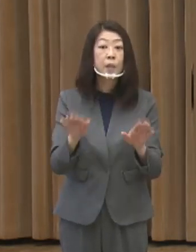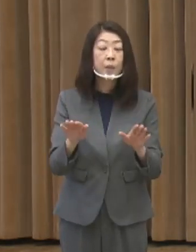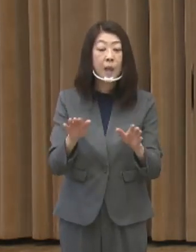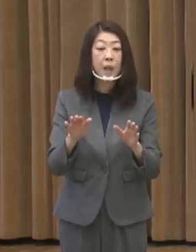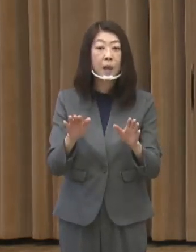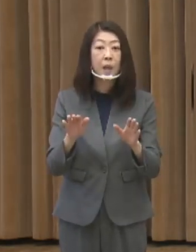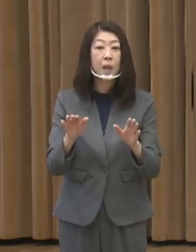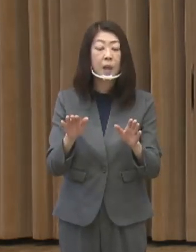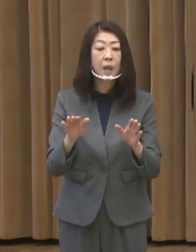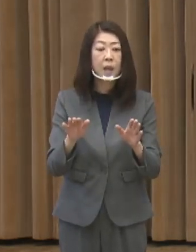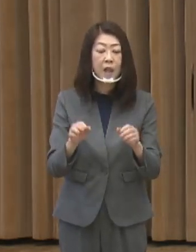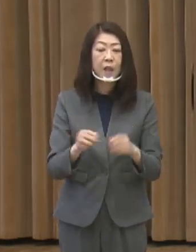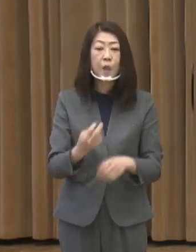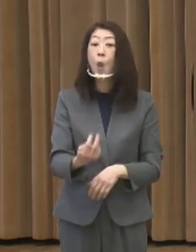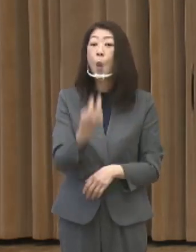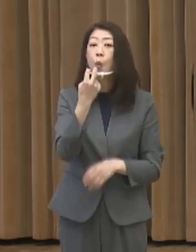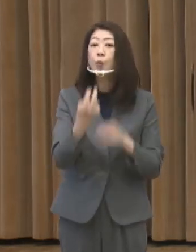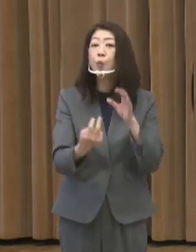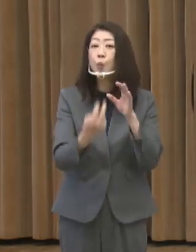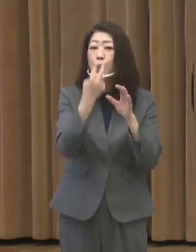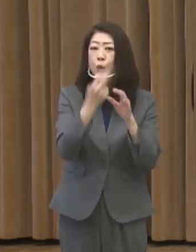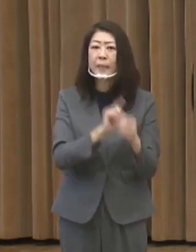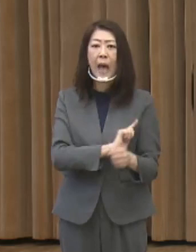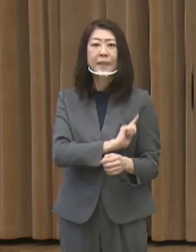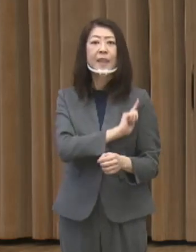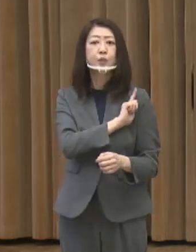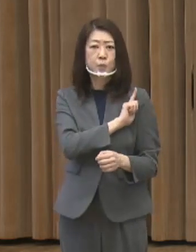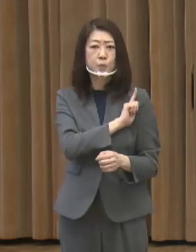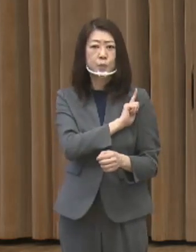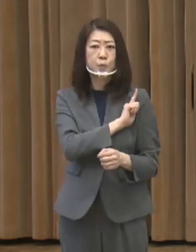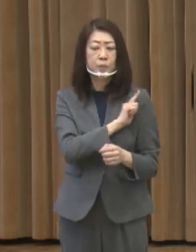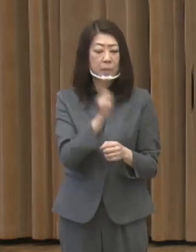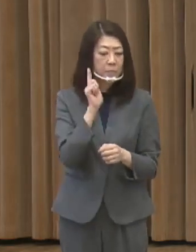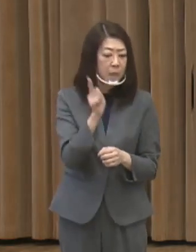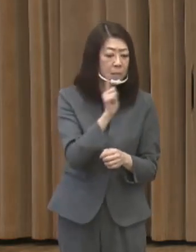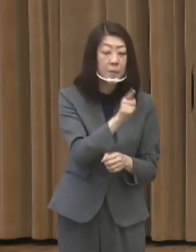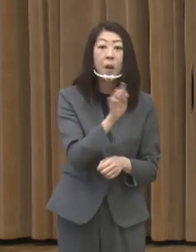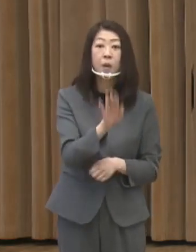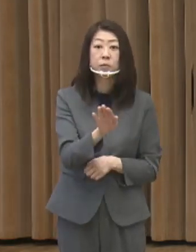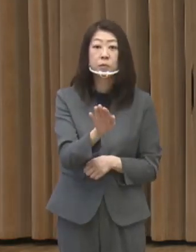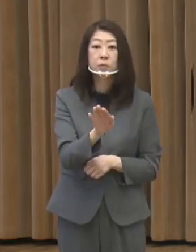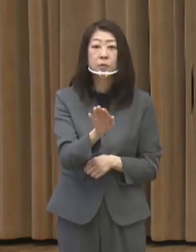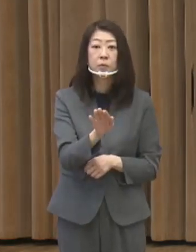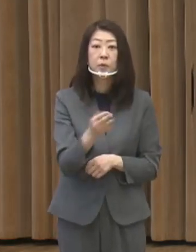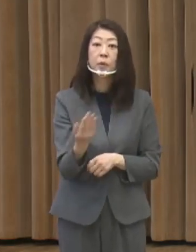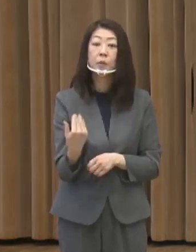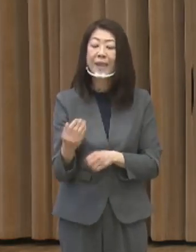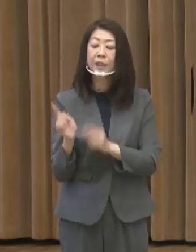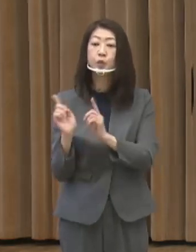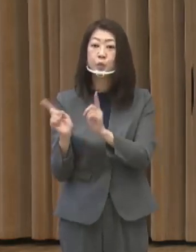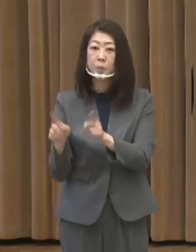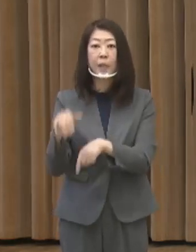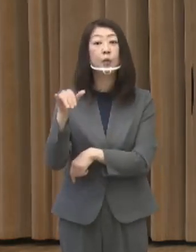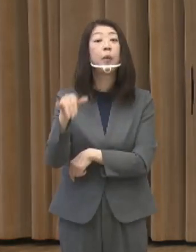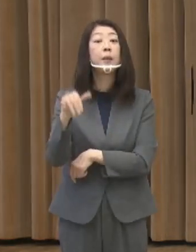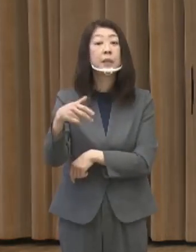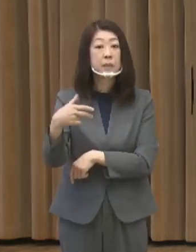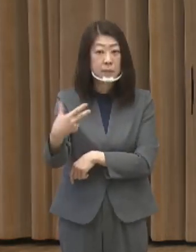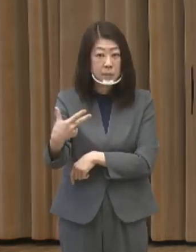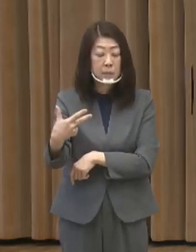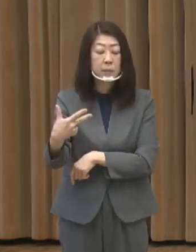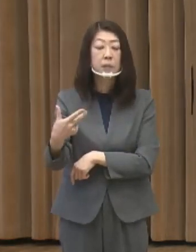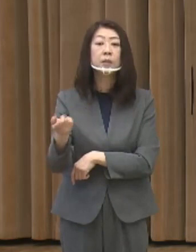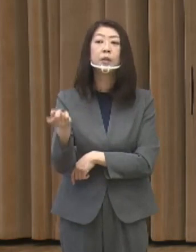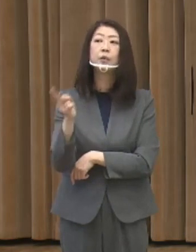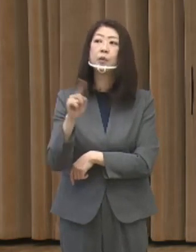で非常に豚熱の発生が相次いで報告されていまして、関東では今月2日に群馬県前橋市、17日